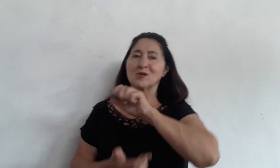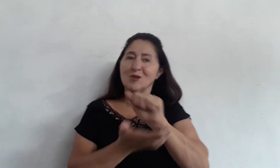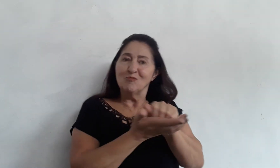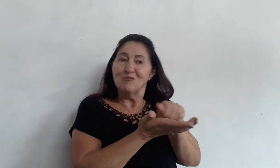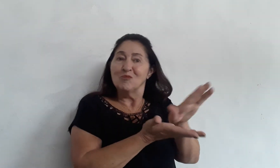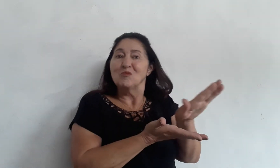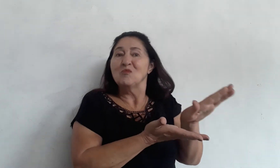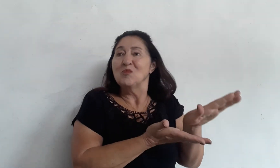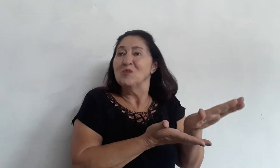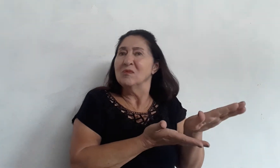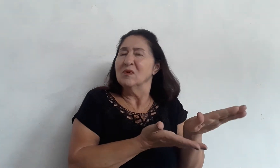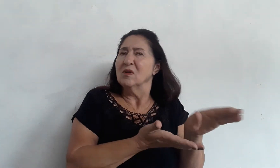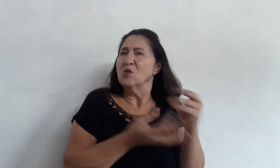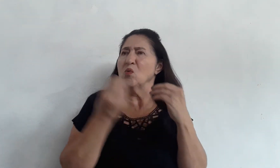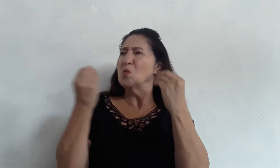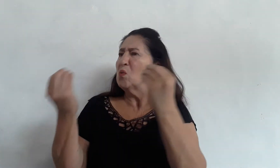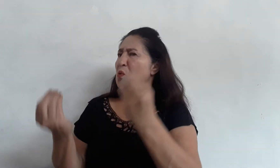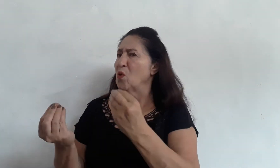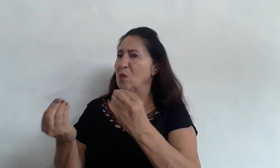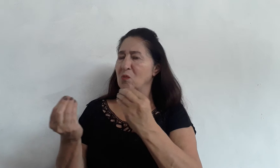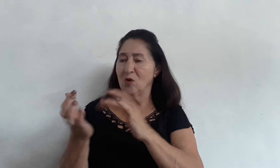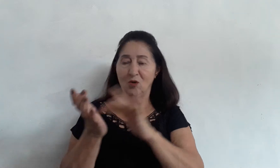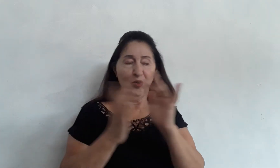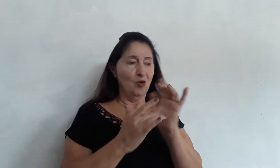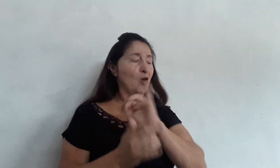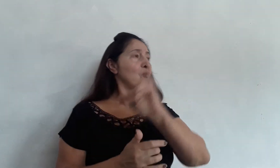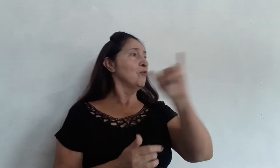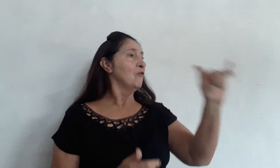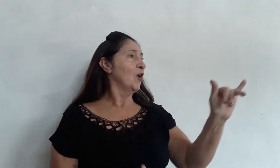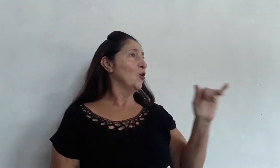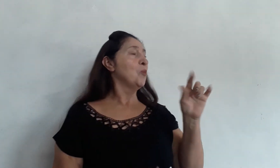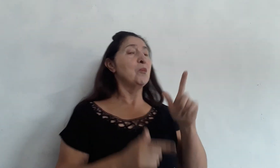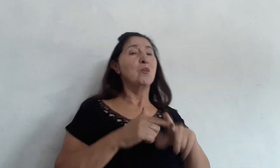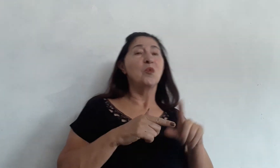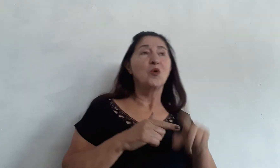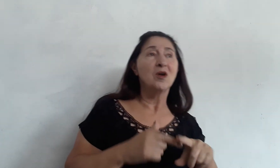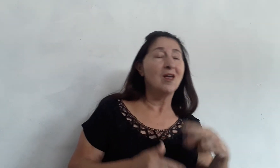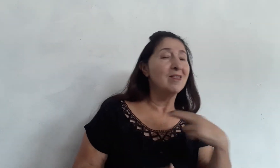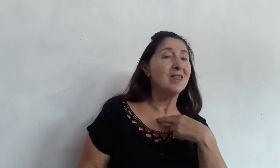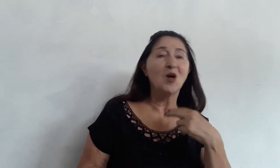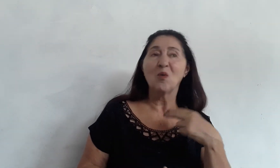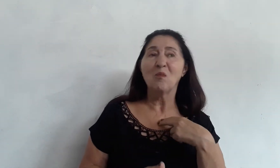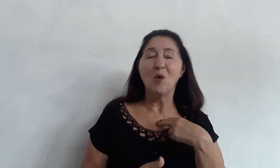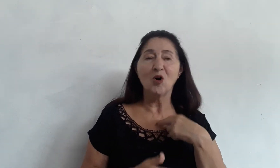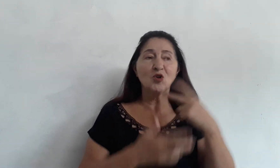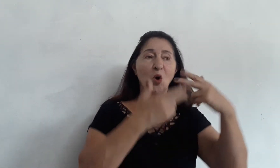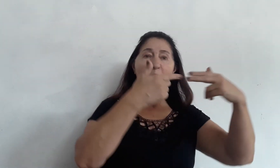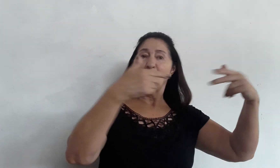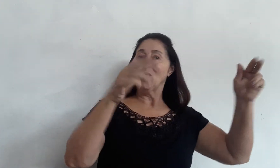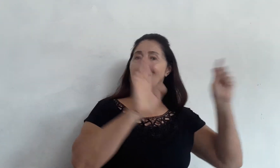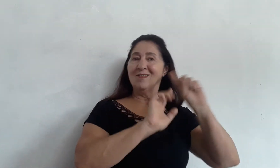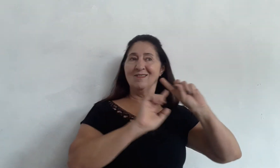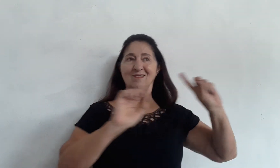expulsa de nenhum modo, a não ser pela oração. Veja, irmãos, fé e